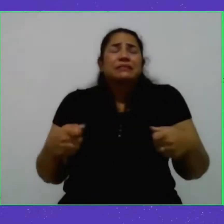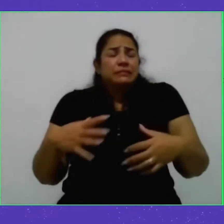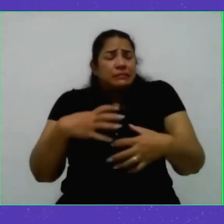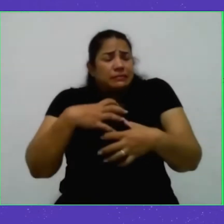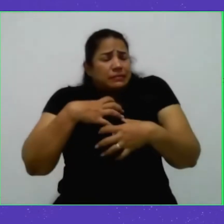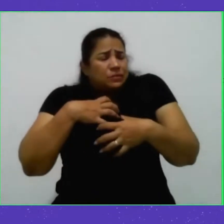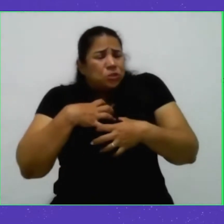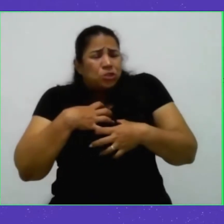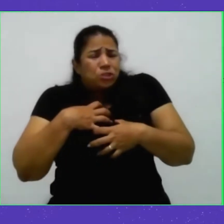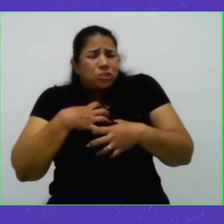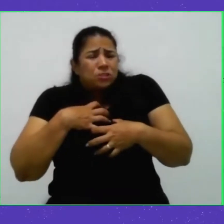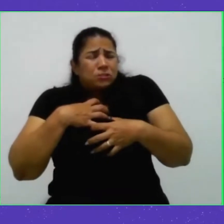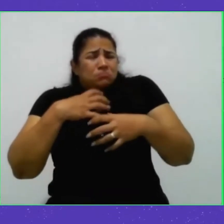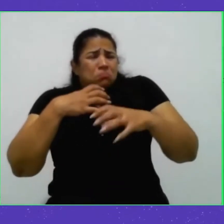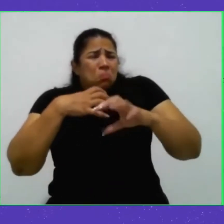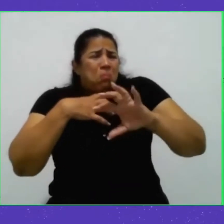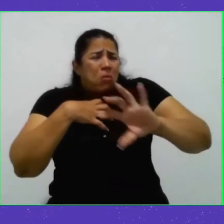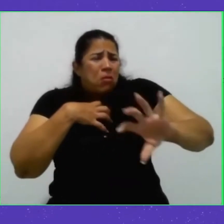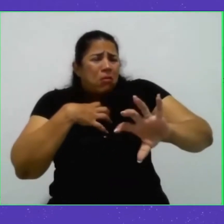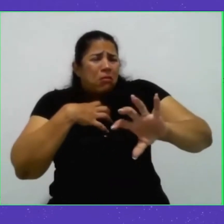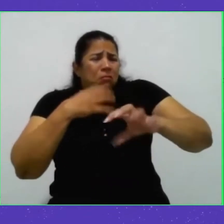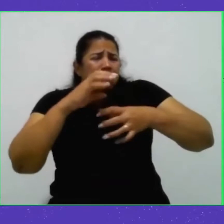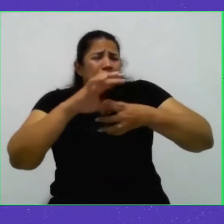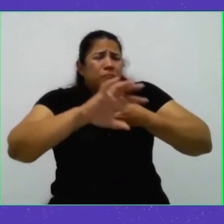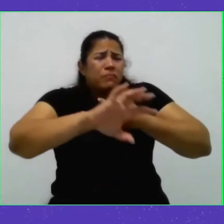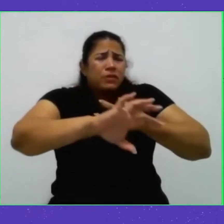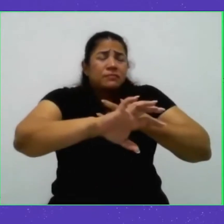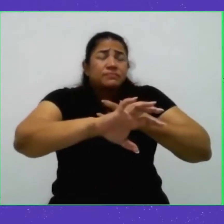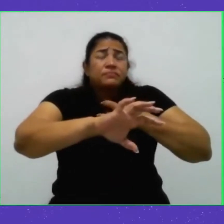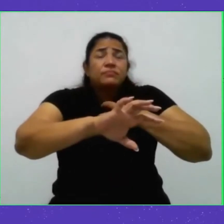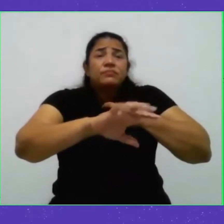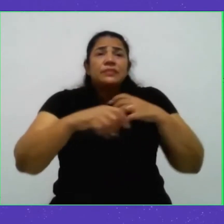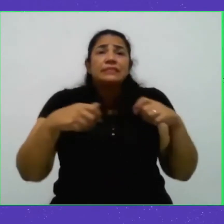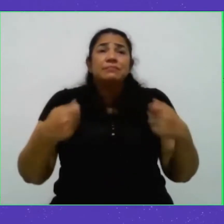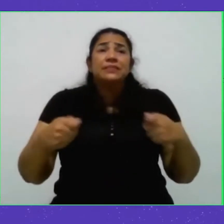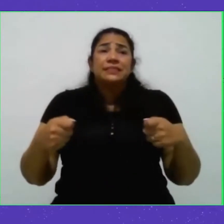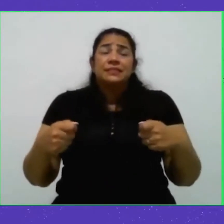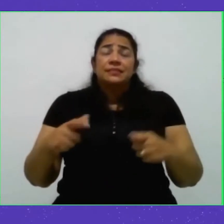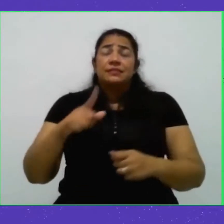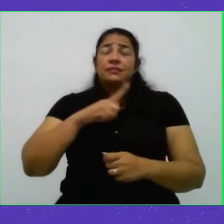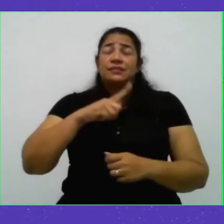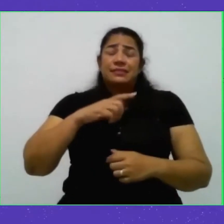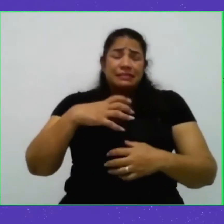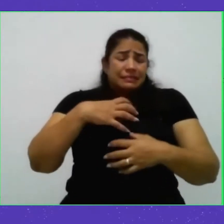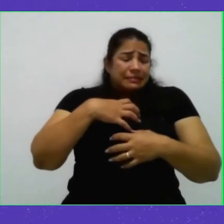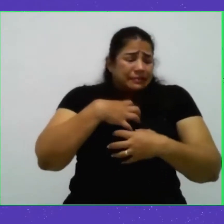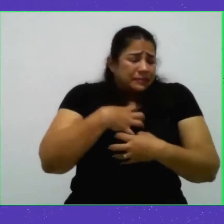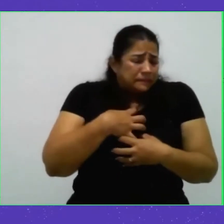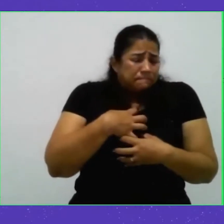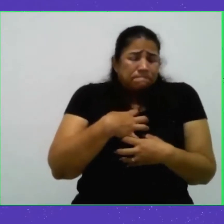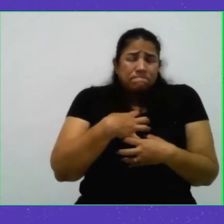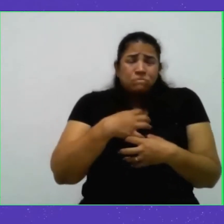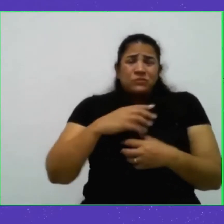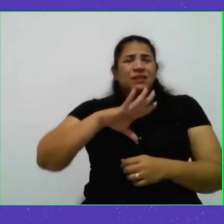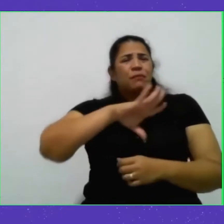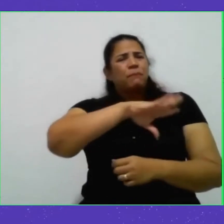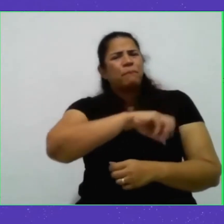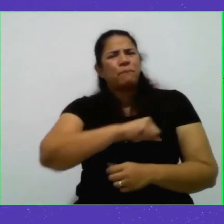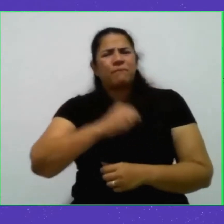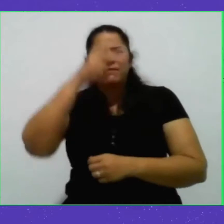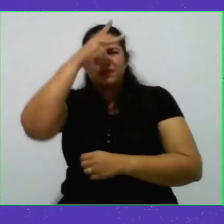de choro. Tem que bater em nós um desespero por amor a essas pessoas. E a coisa é